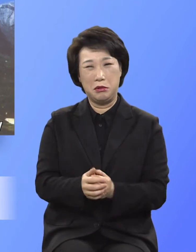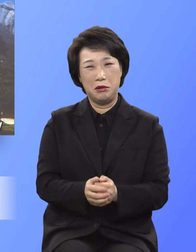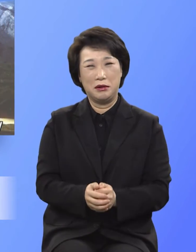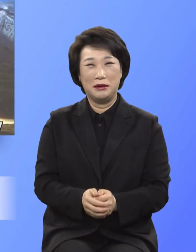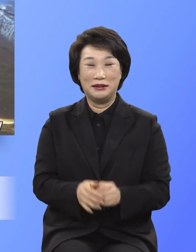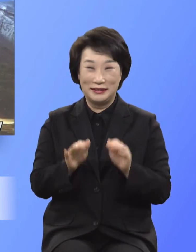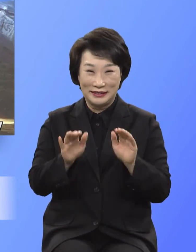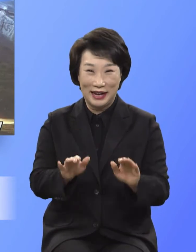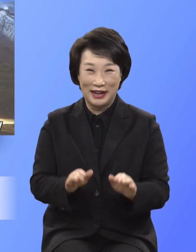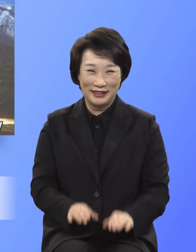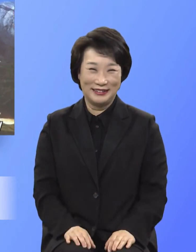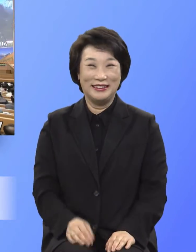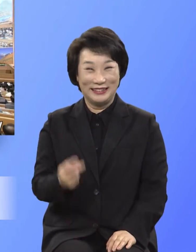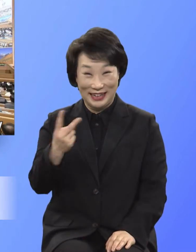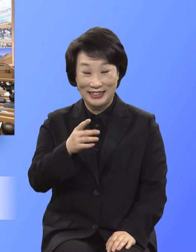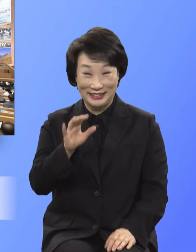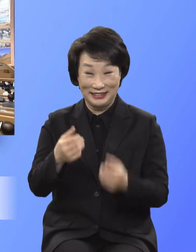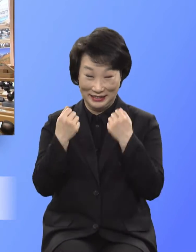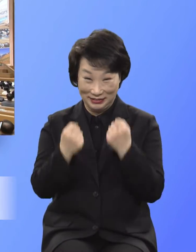시원찮게